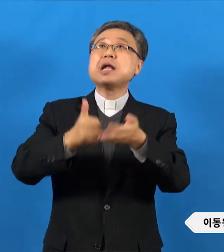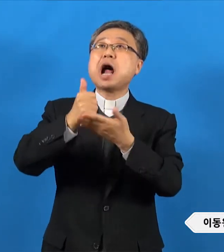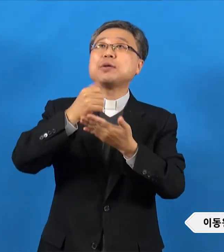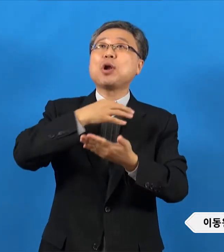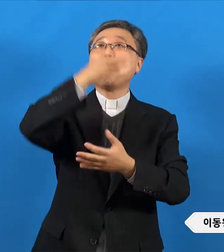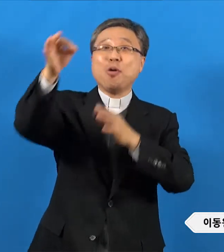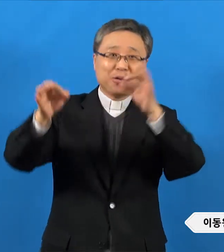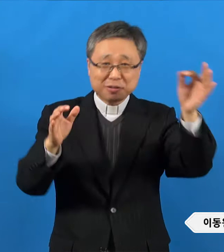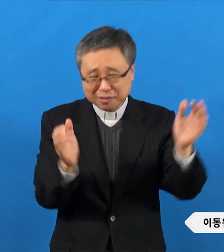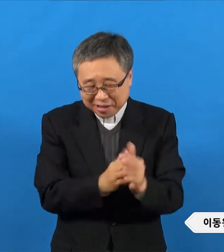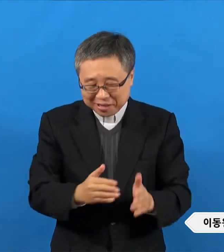외쳤어요.